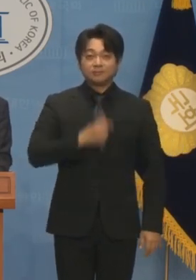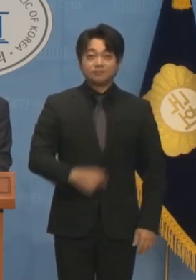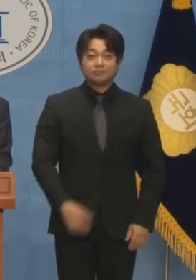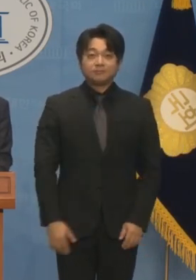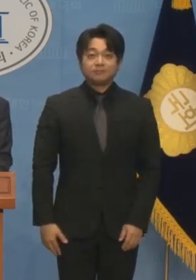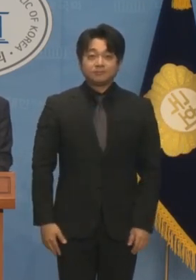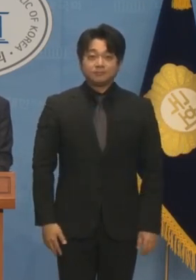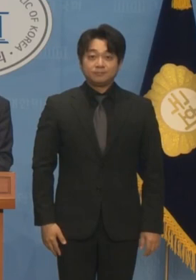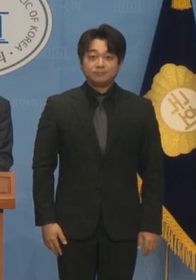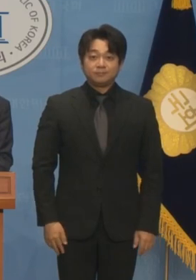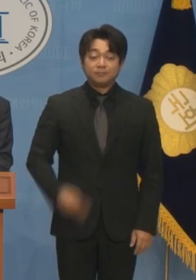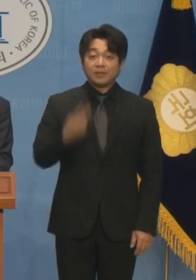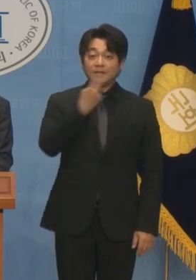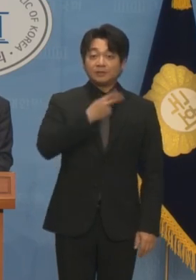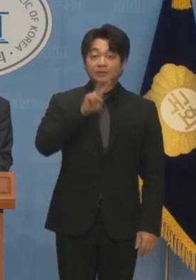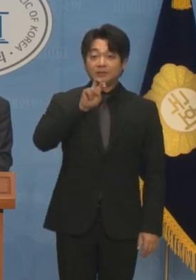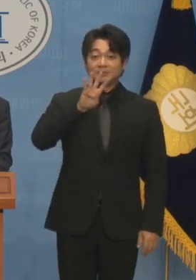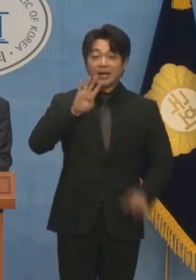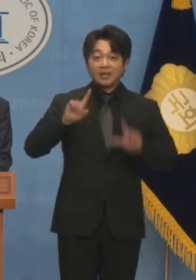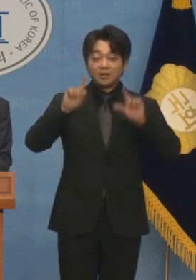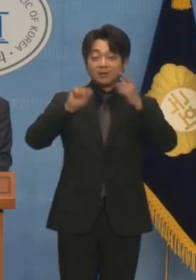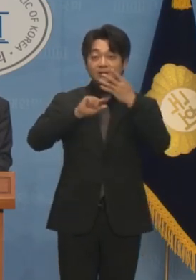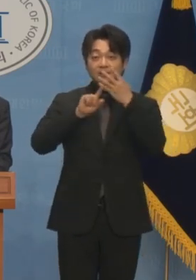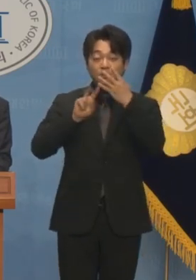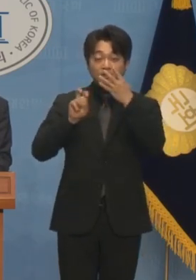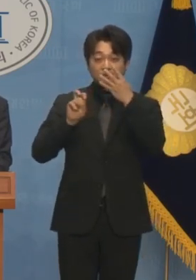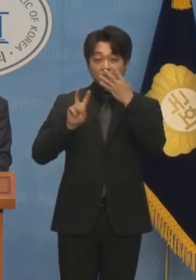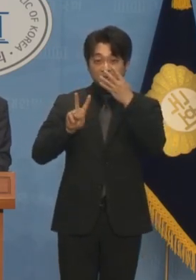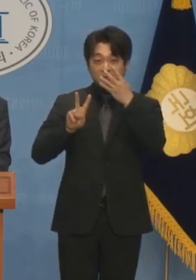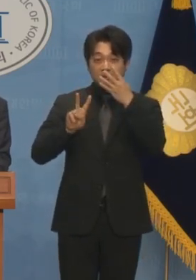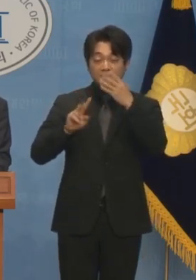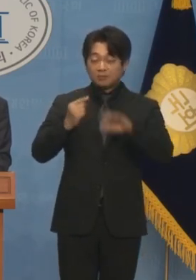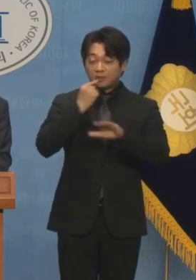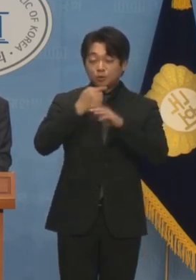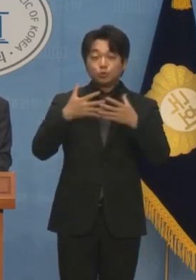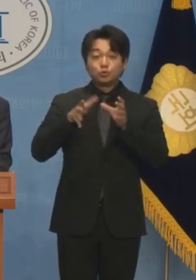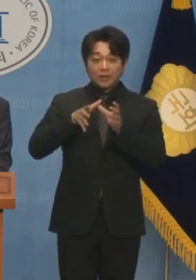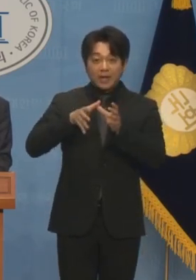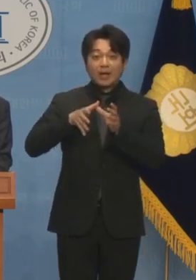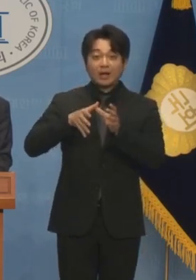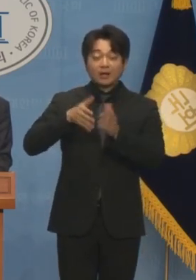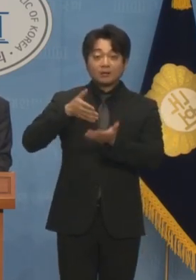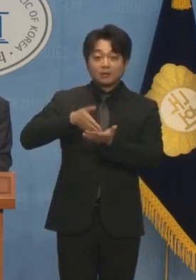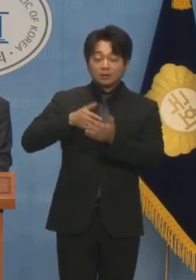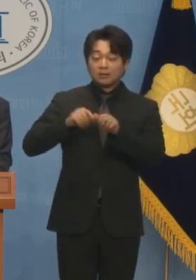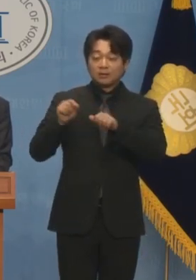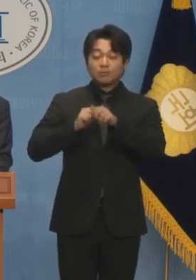촉구합니다. 2024년 4월 22일 더불어민주당 국회